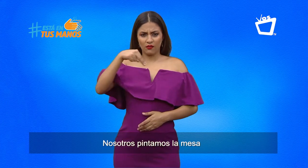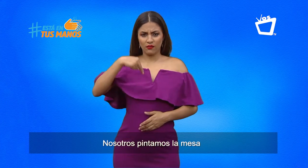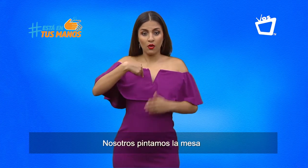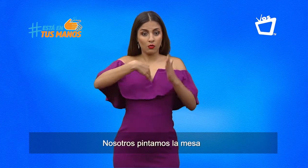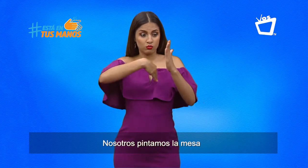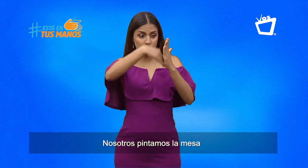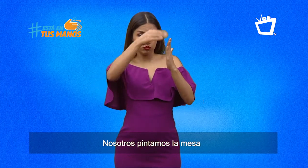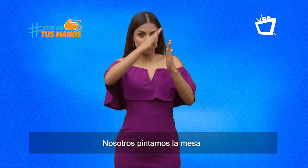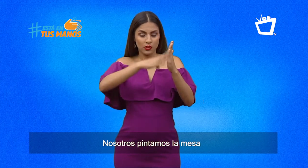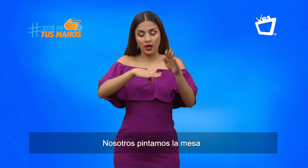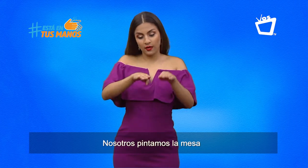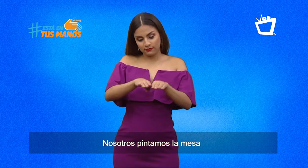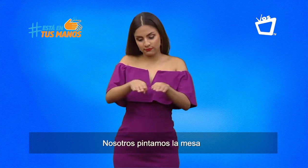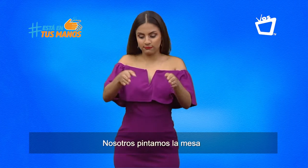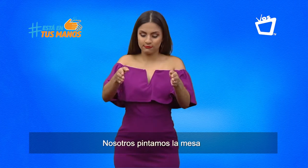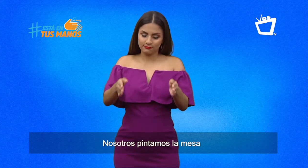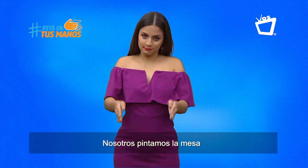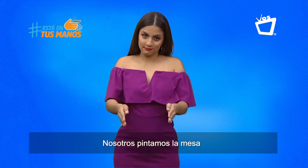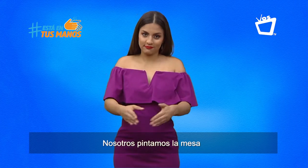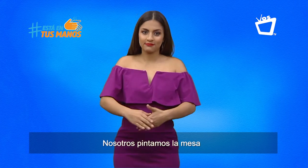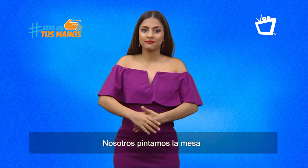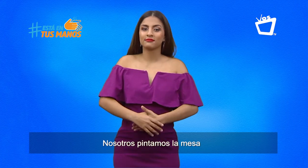nosotros pintamos la mesa